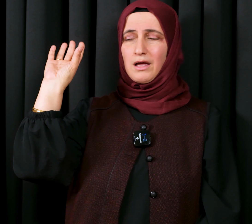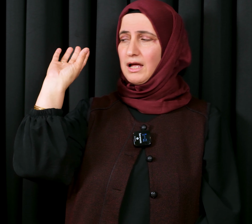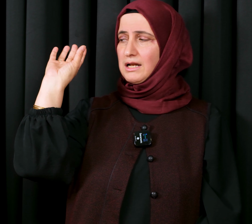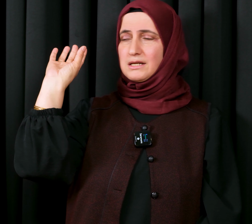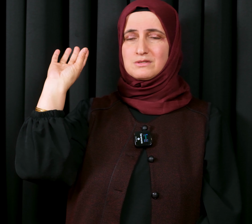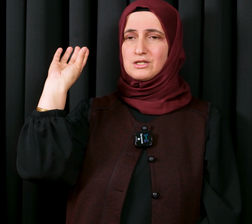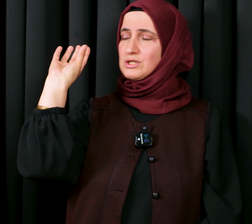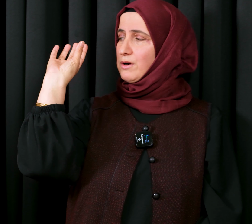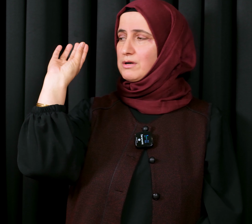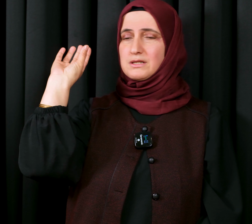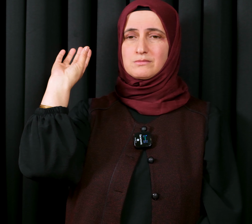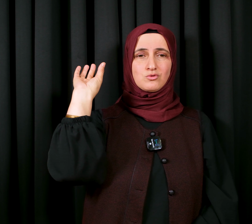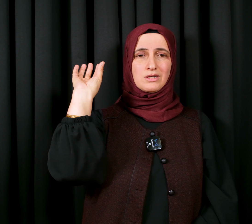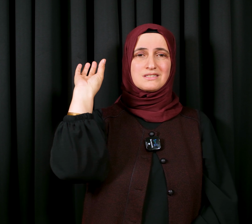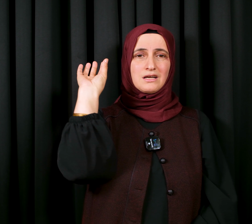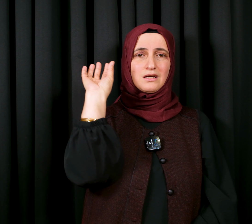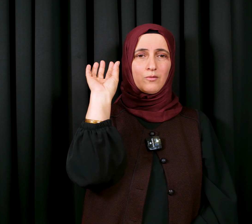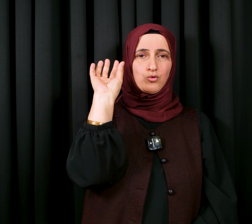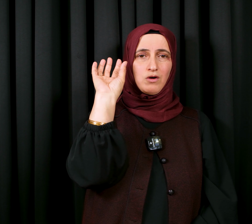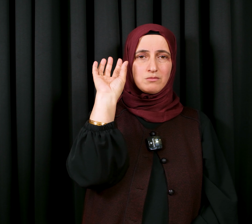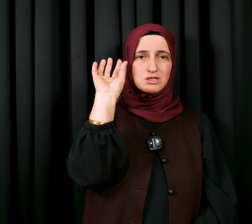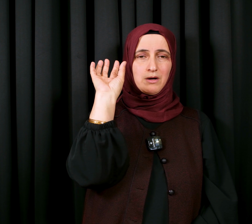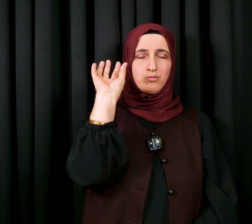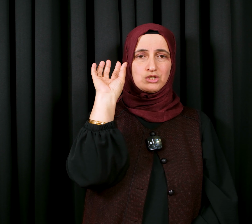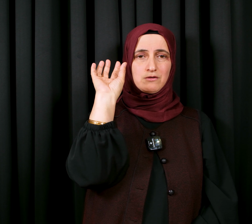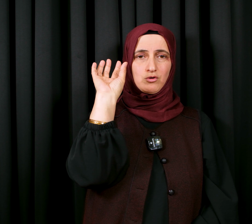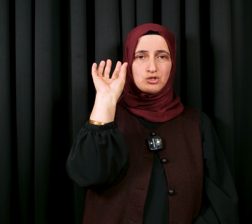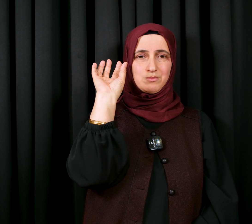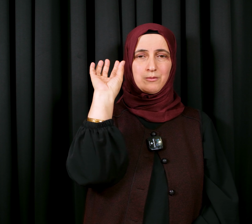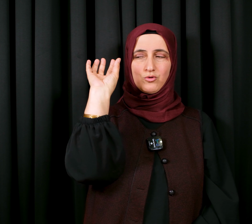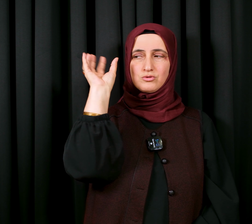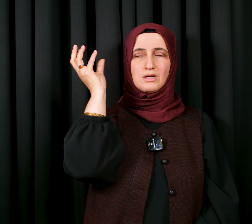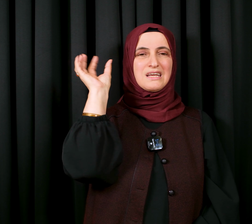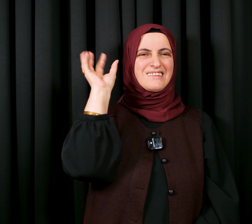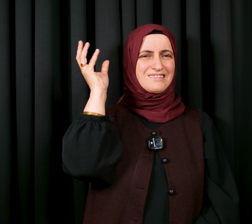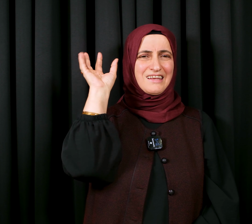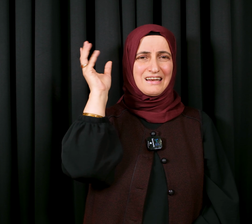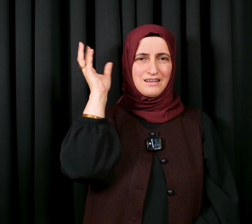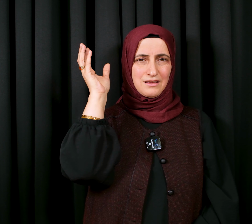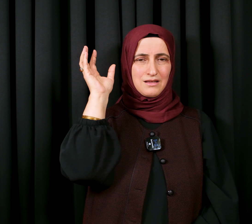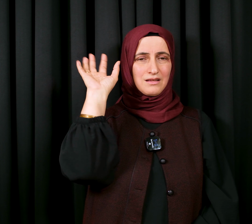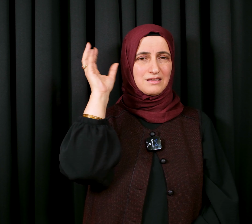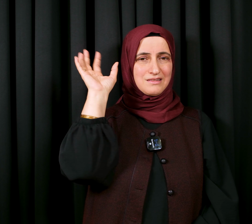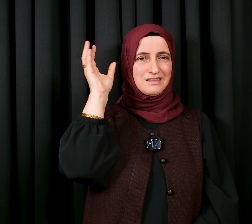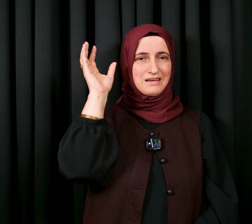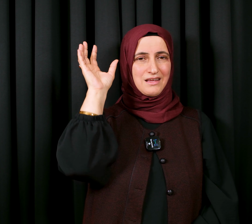Ellerimiz açık, parmaklarımız yukarı. Sanki ampul varmış gibi, ampulü çeviriyormuş gibi yapıyoruz. Deli. Deli.